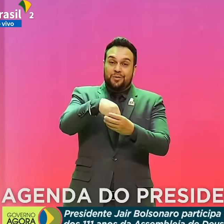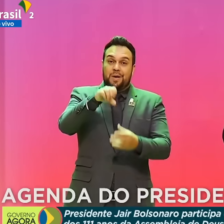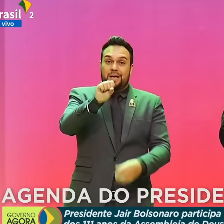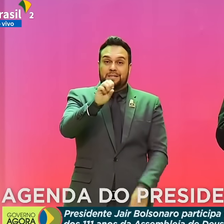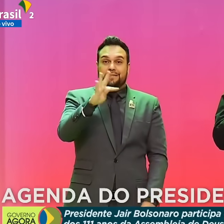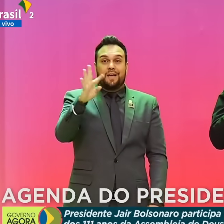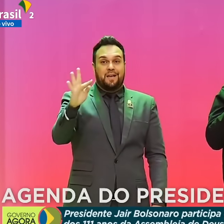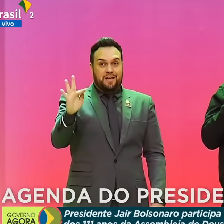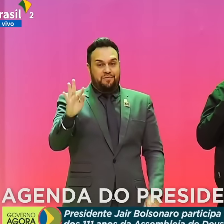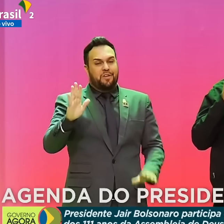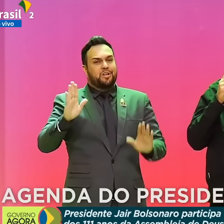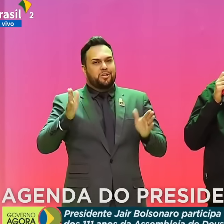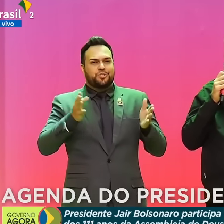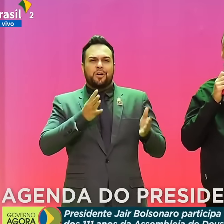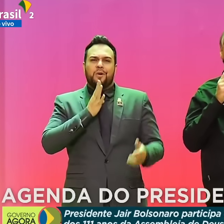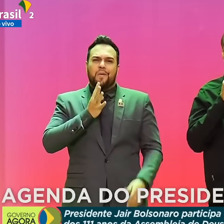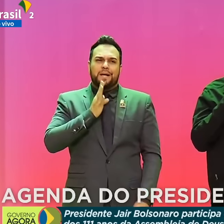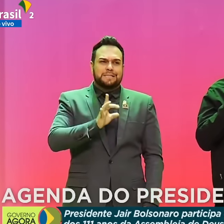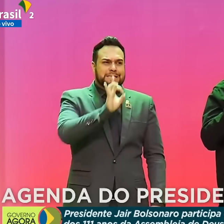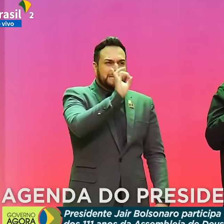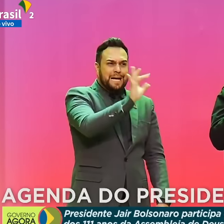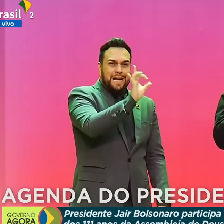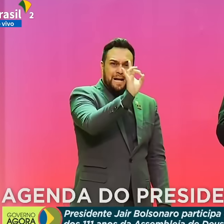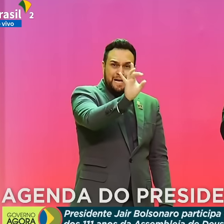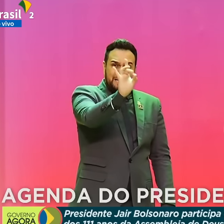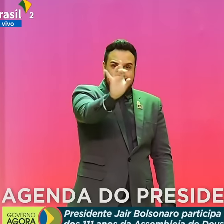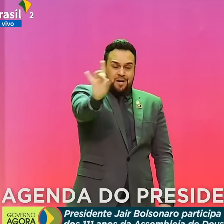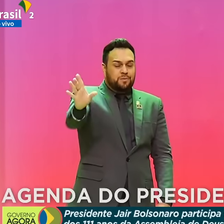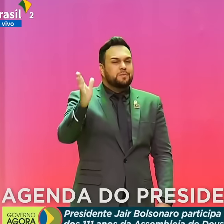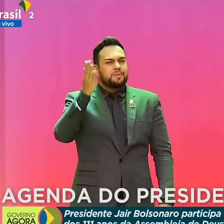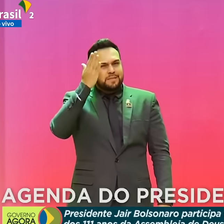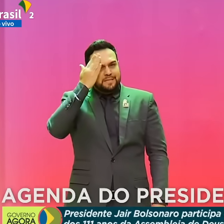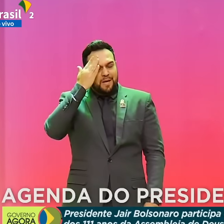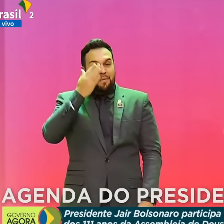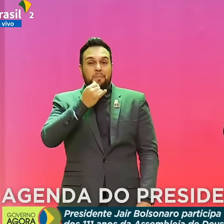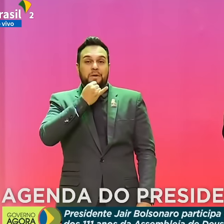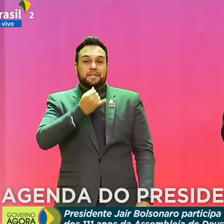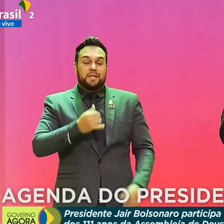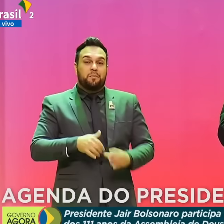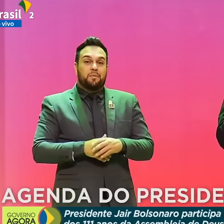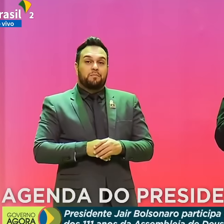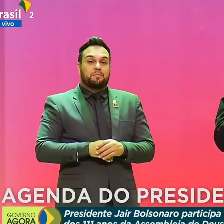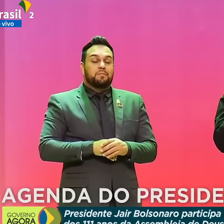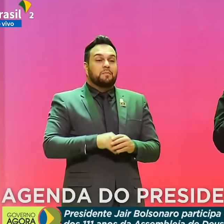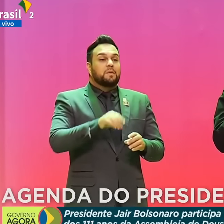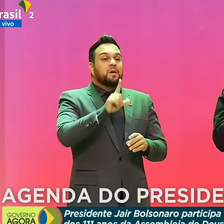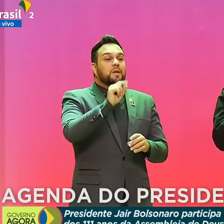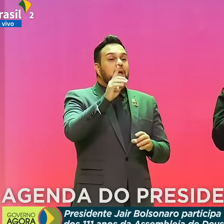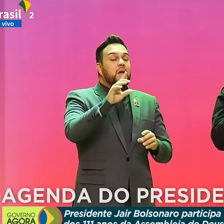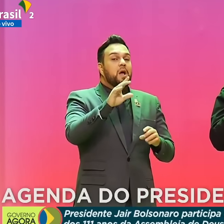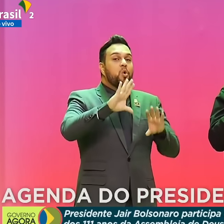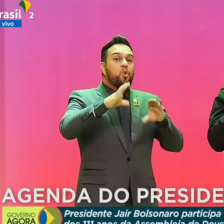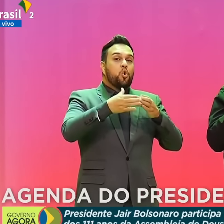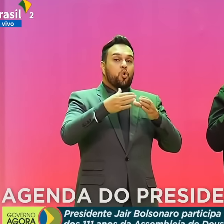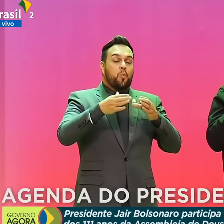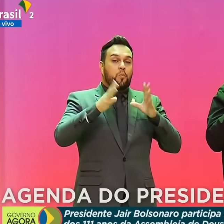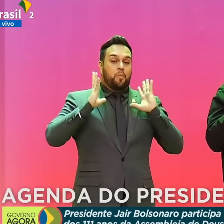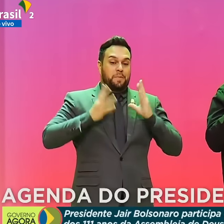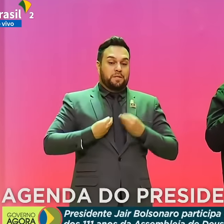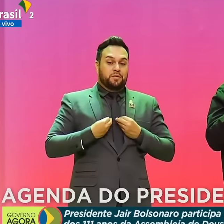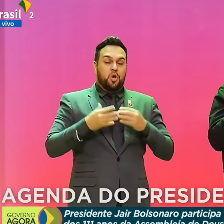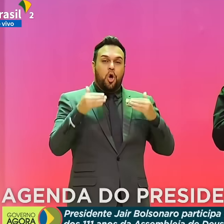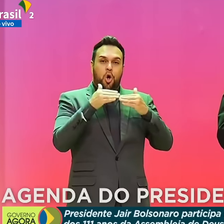ambiente, já conhece cada um deles, já sabe, por exemplo, quem é favorável ao aborto, à liberação das